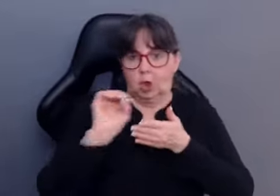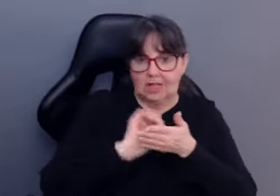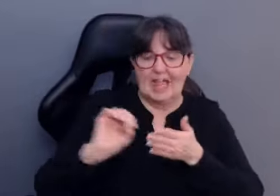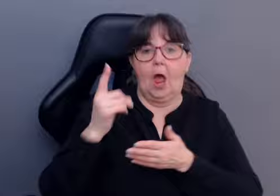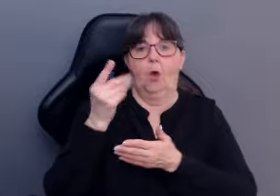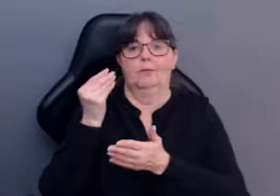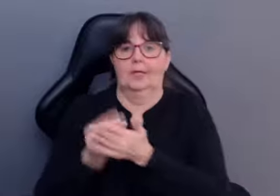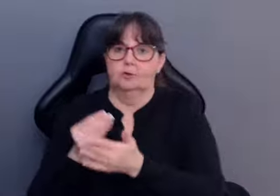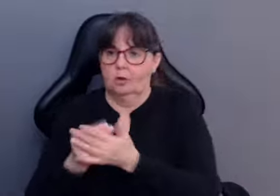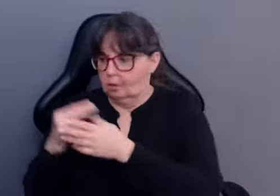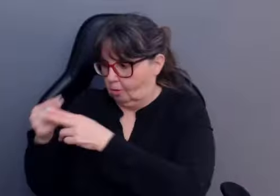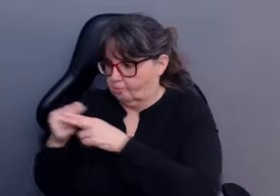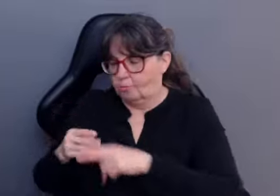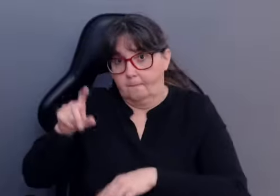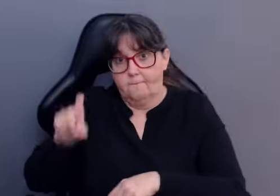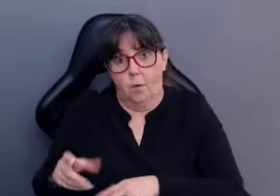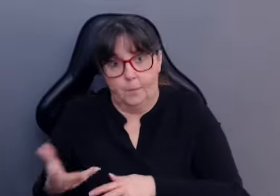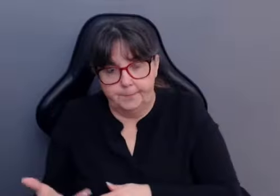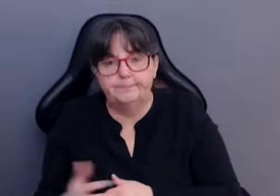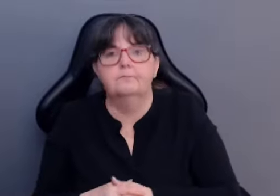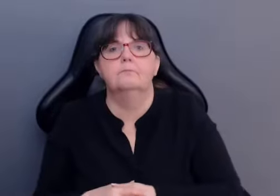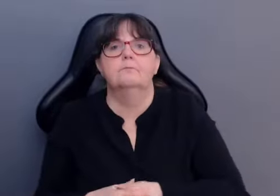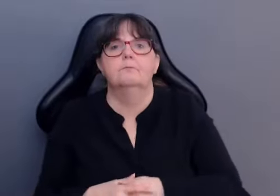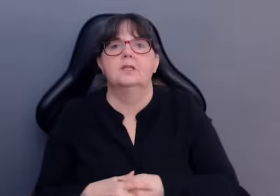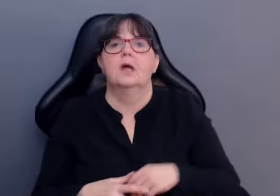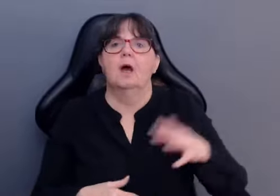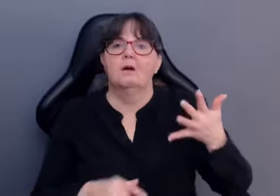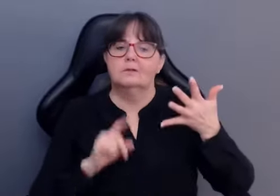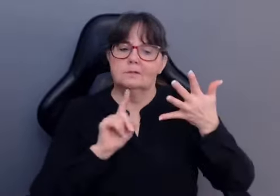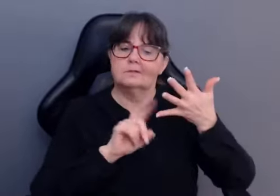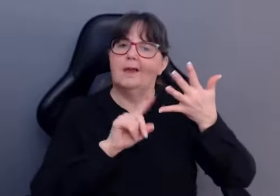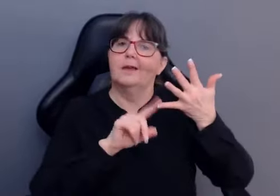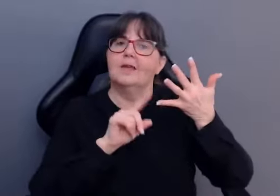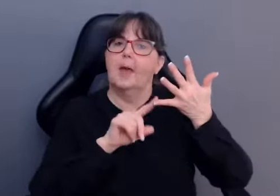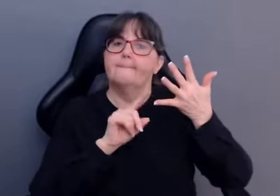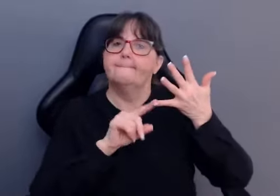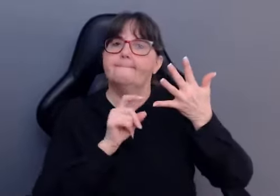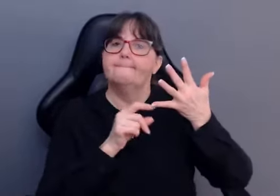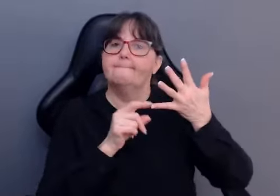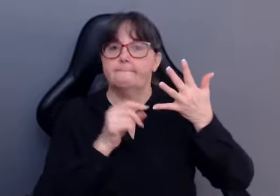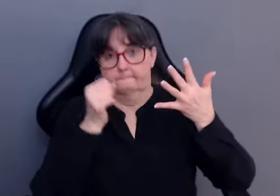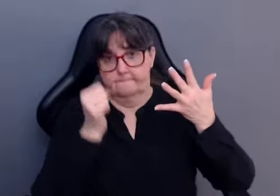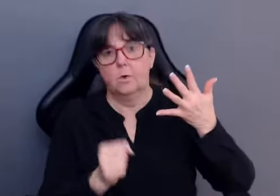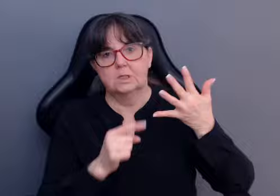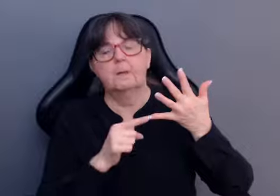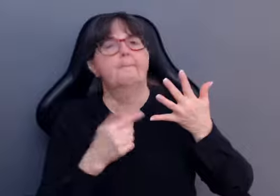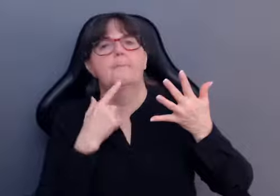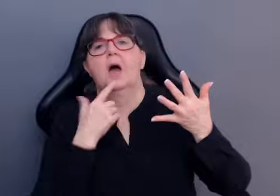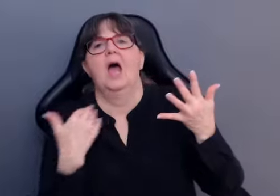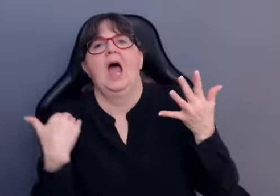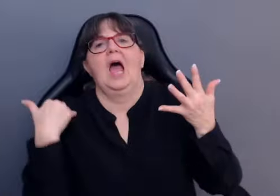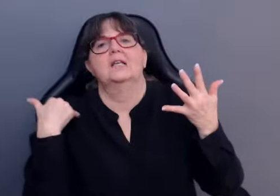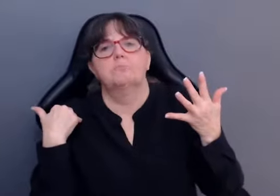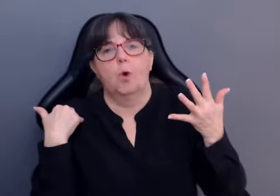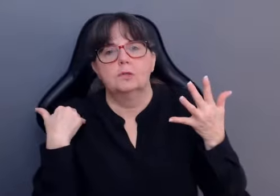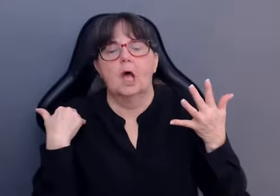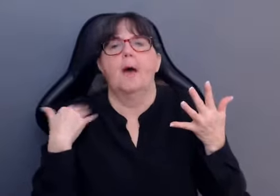trésorier. Le 5e administrateur peut être responsable de certains